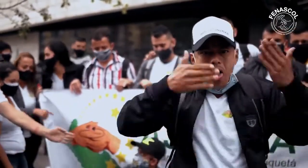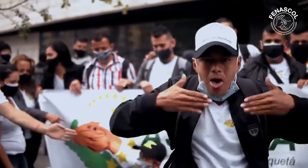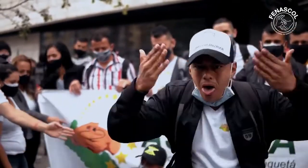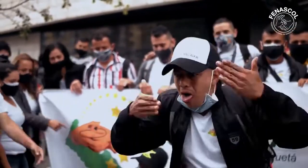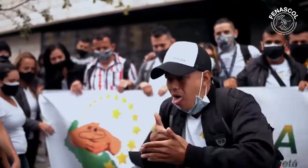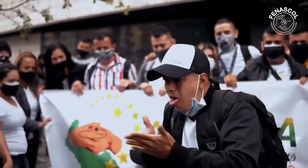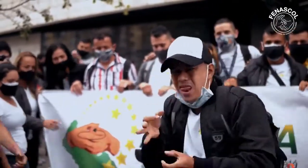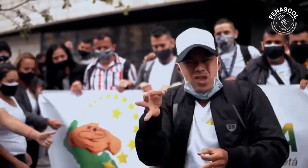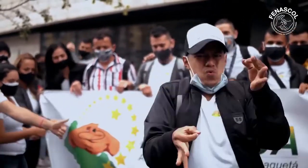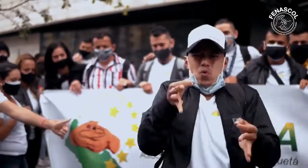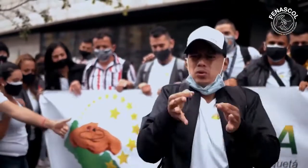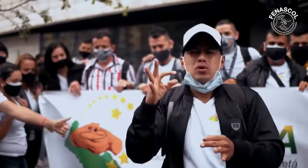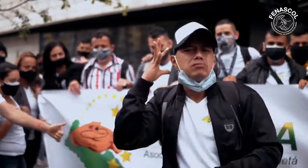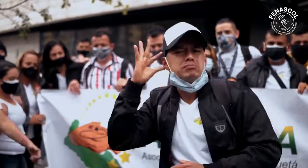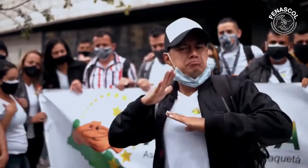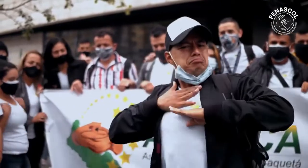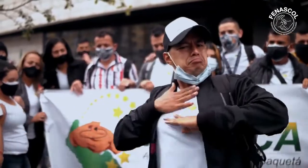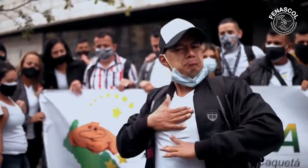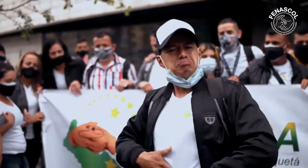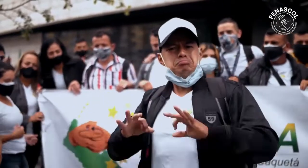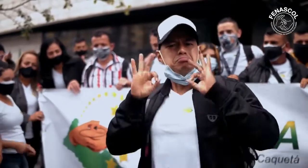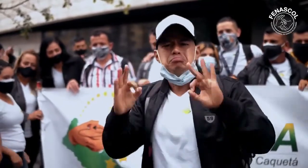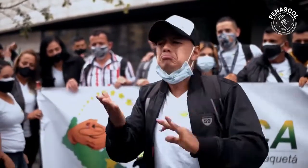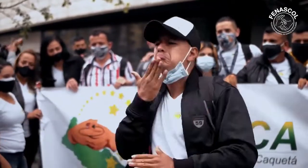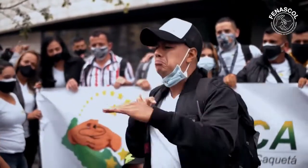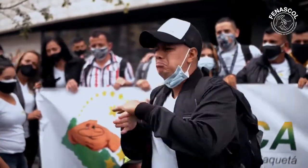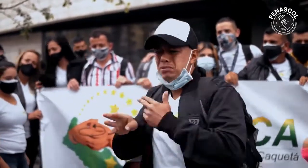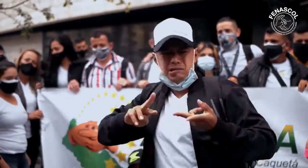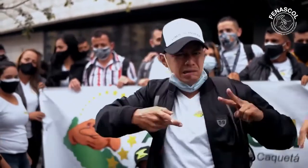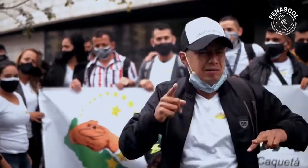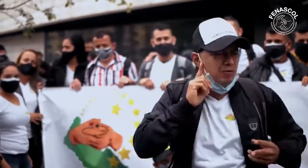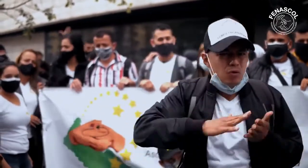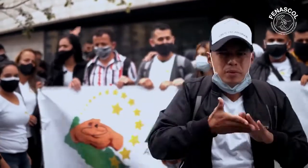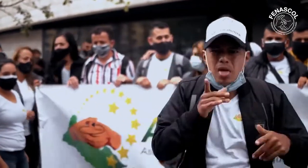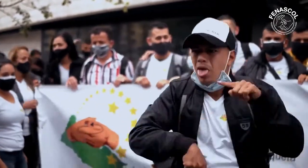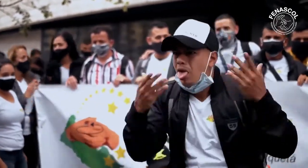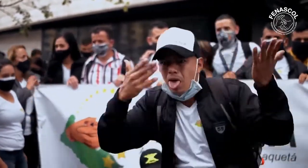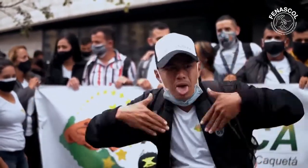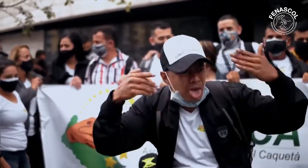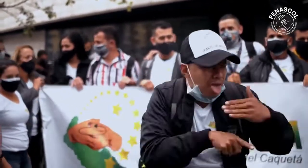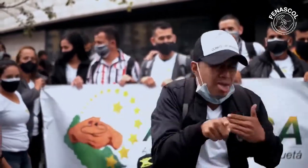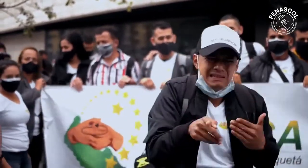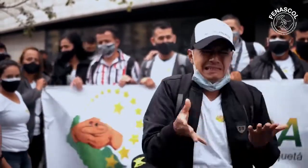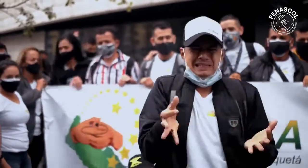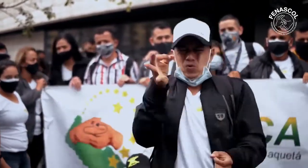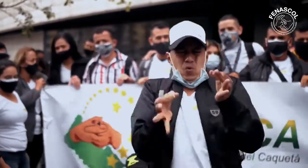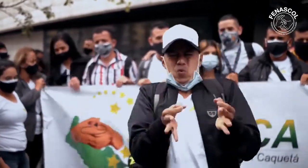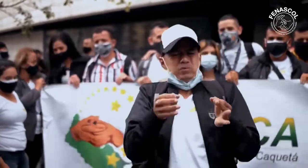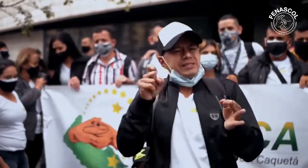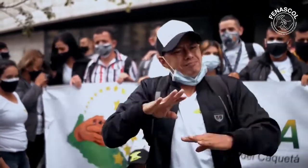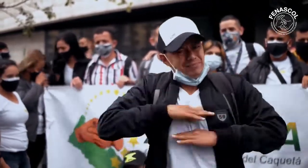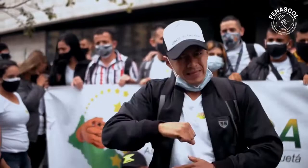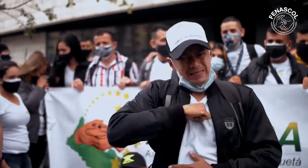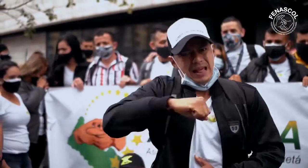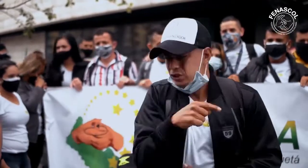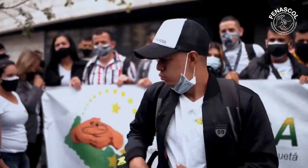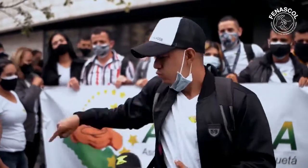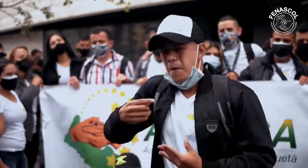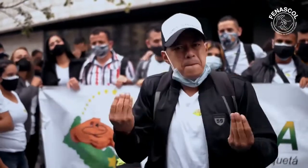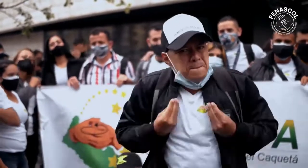tener que estar dependiendo de otros, a no tener que depender de nuestras familias, a no escondernos. Exigimos